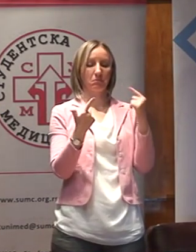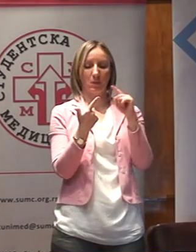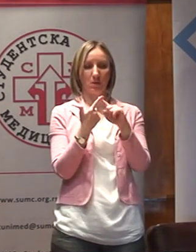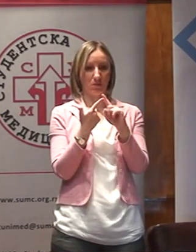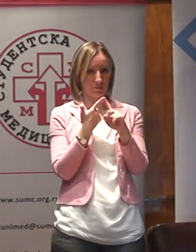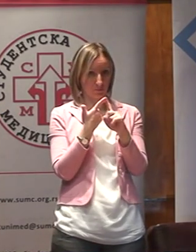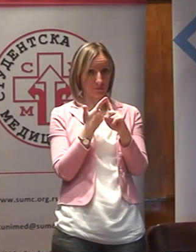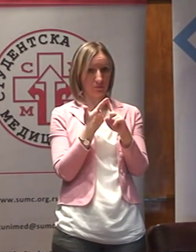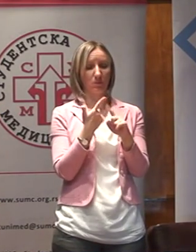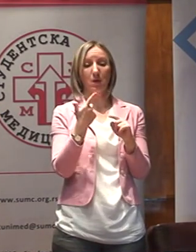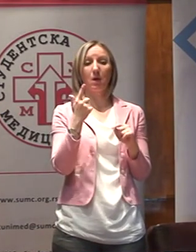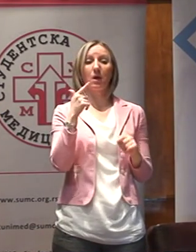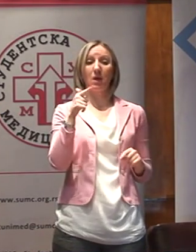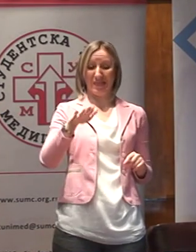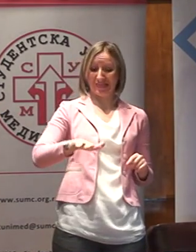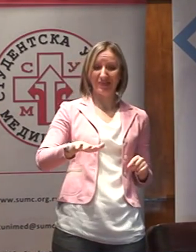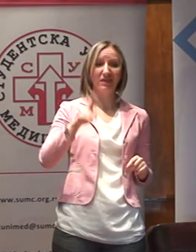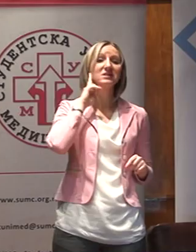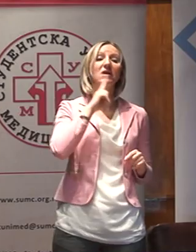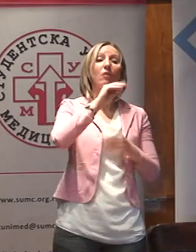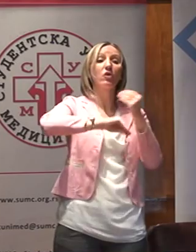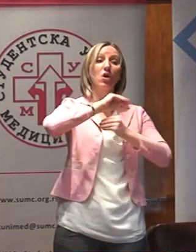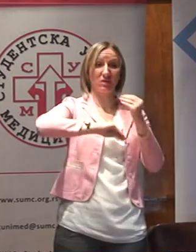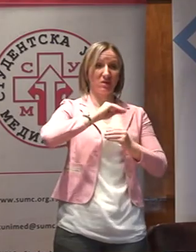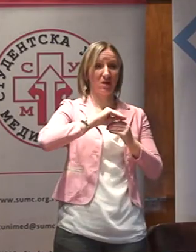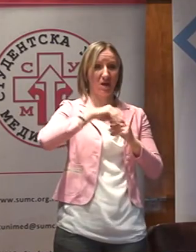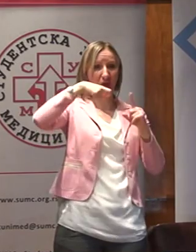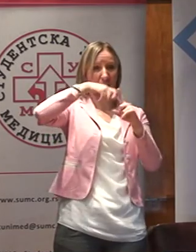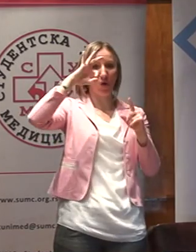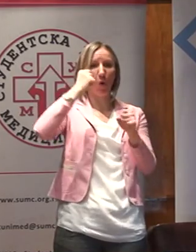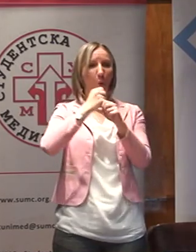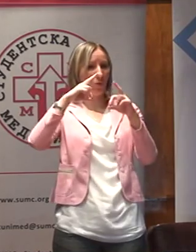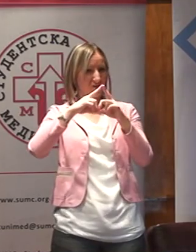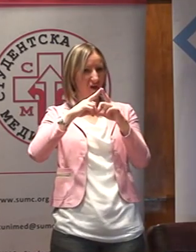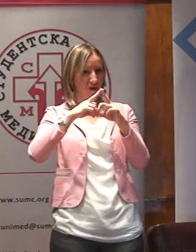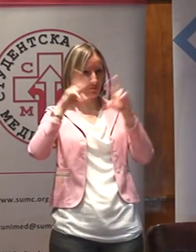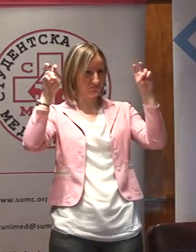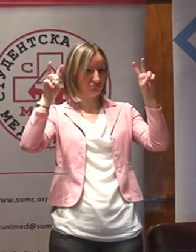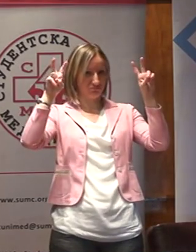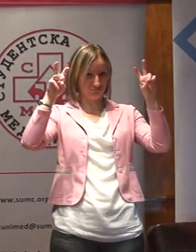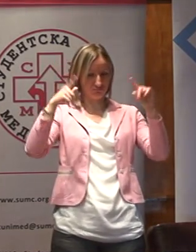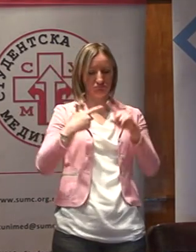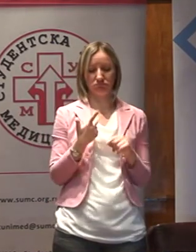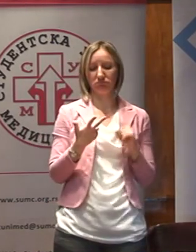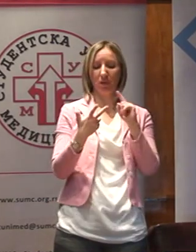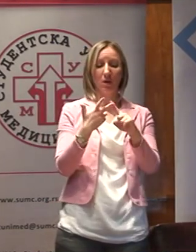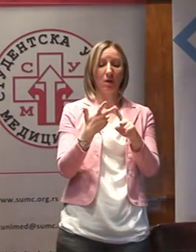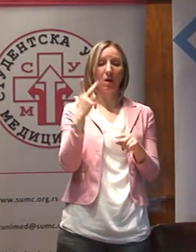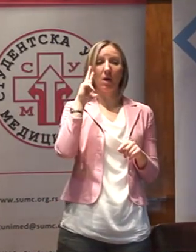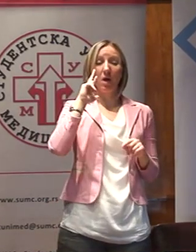Možemo govoriti o gluvoslepima, o deci gluvih roditelja, koje se popularno nazivaju kode,